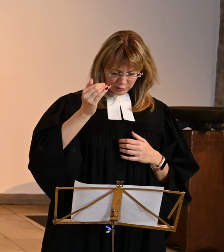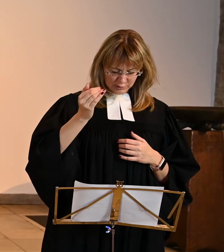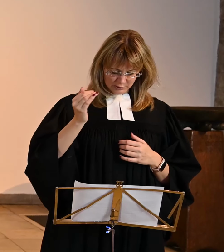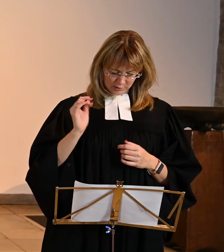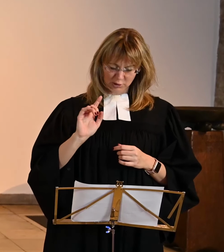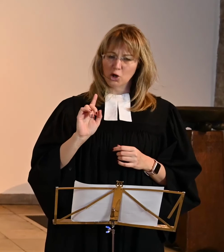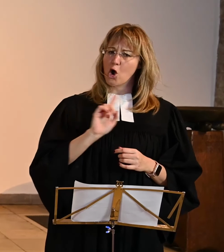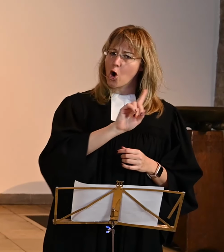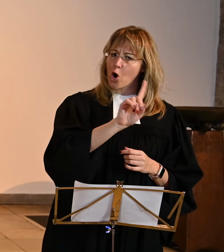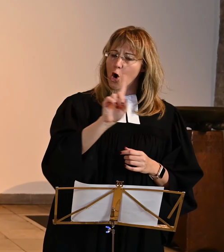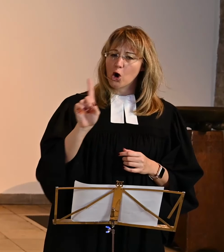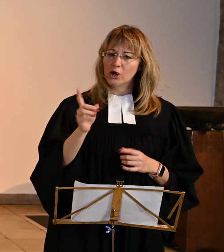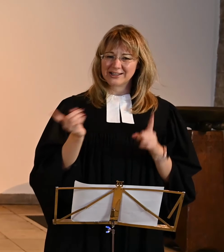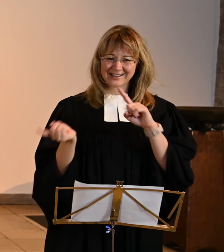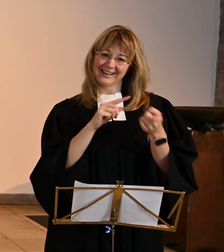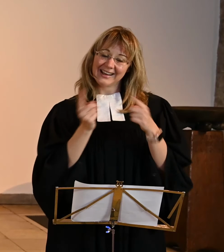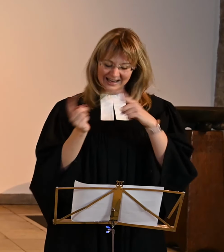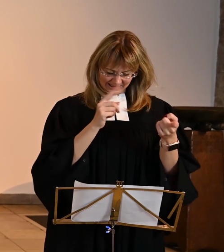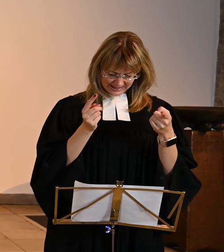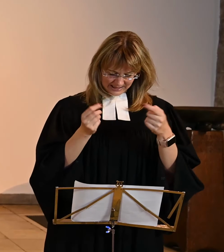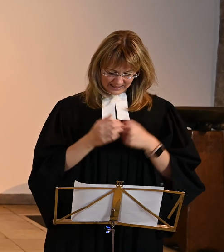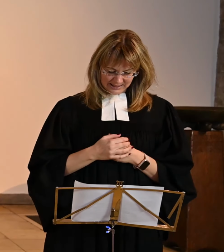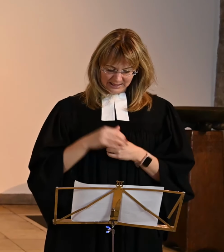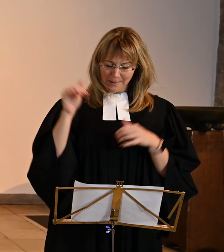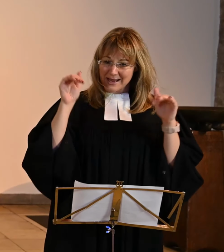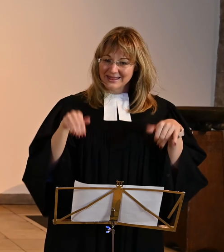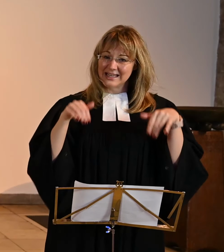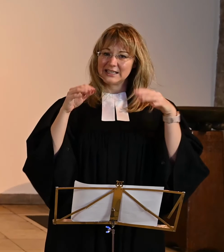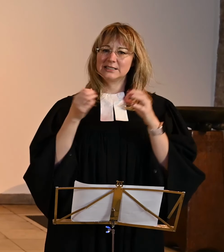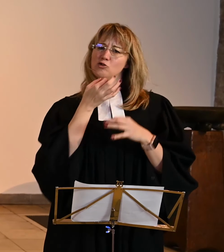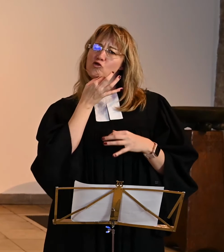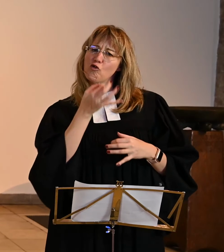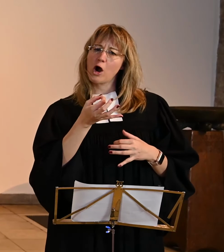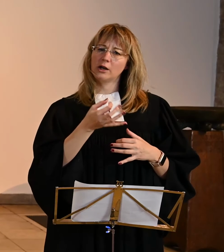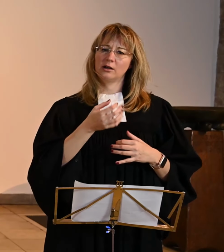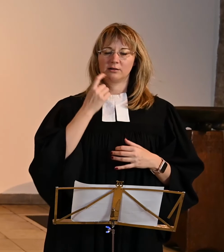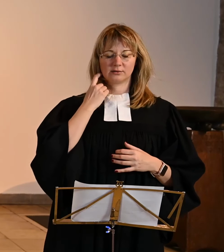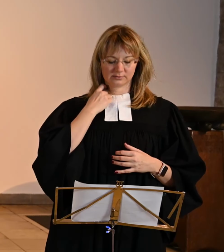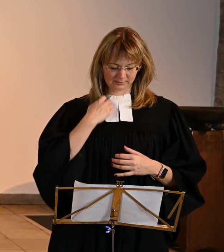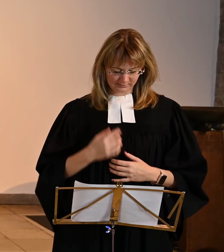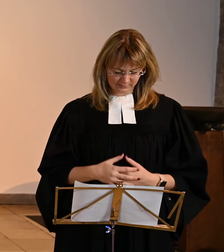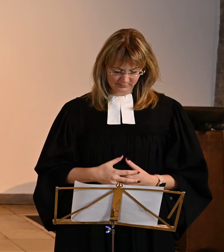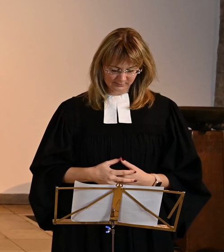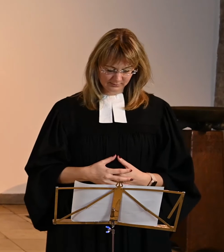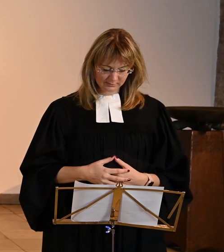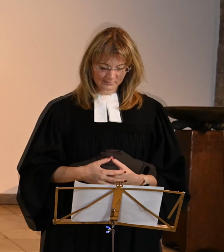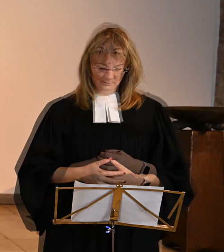sein. Tröstet also einander mit diesen Worten.